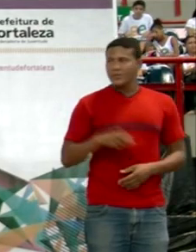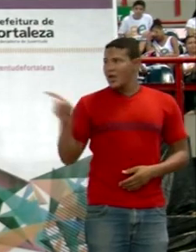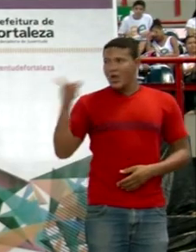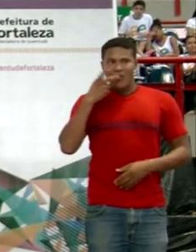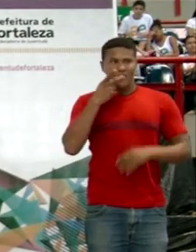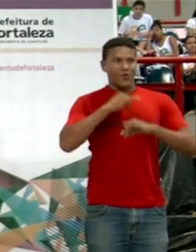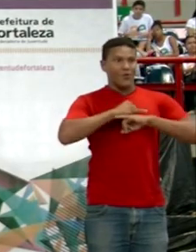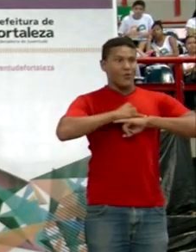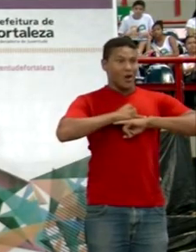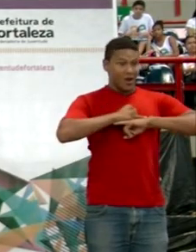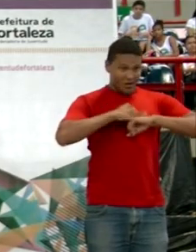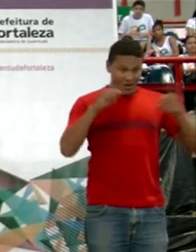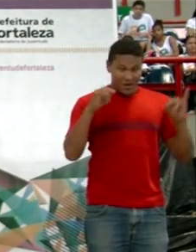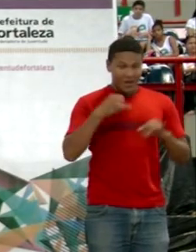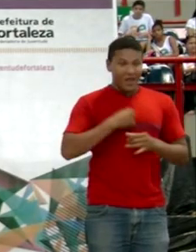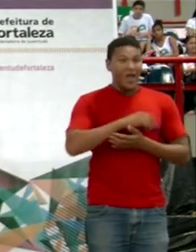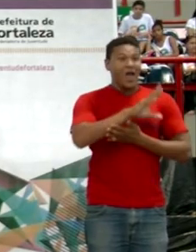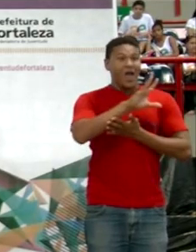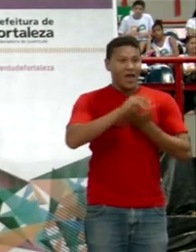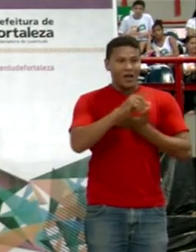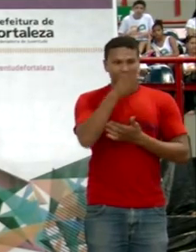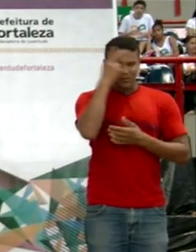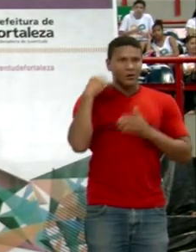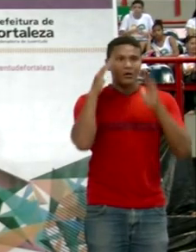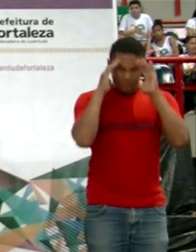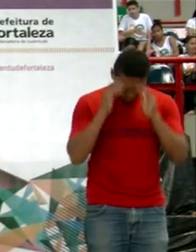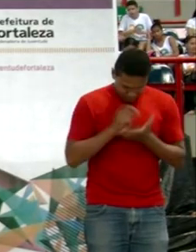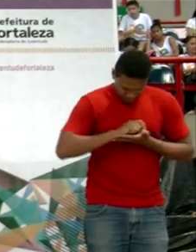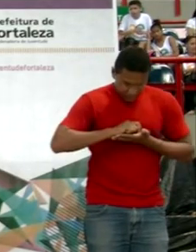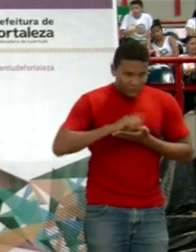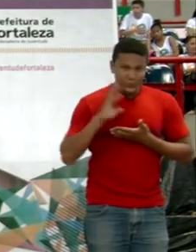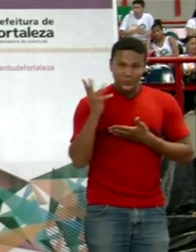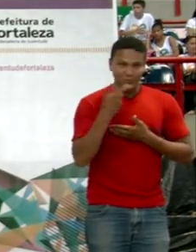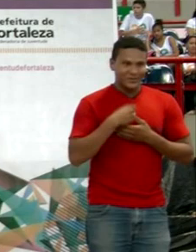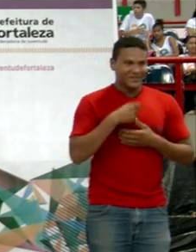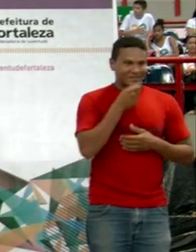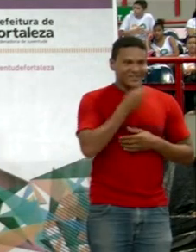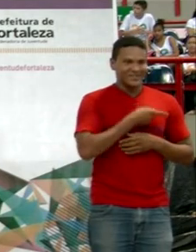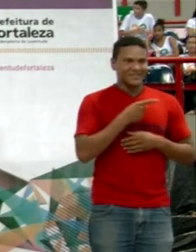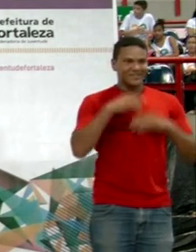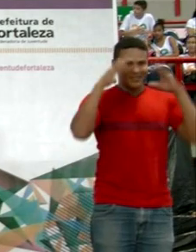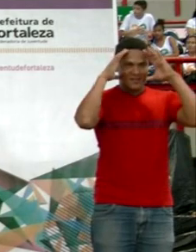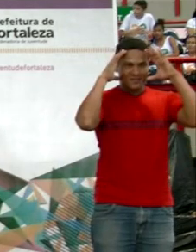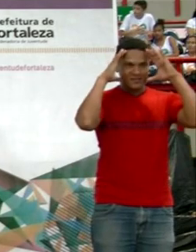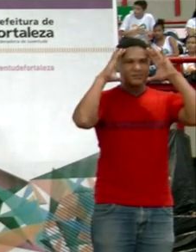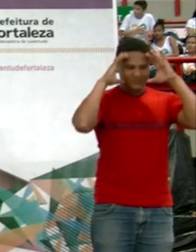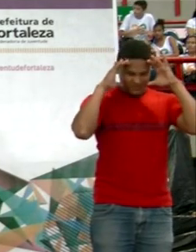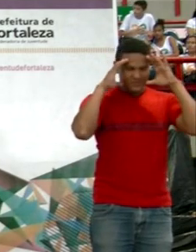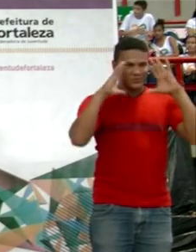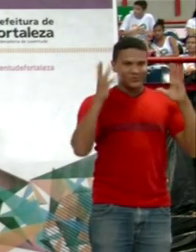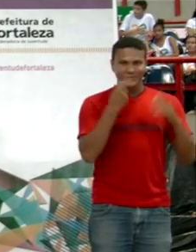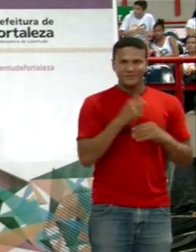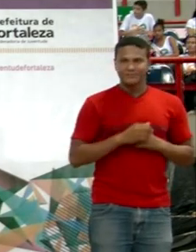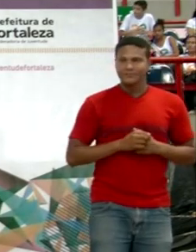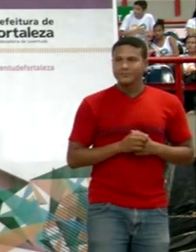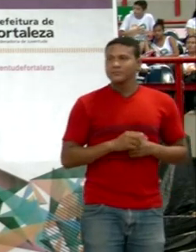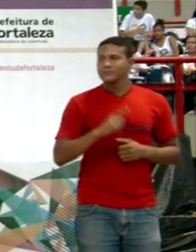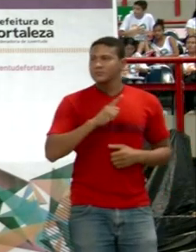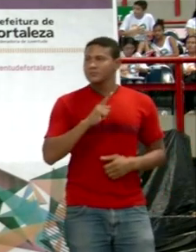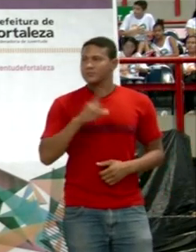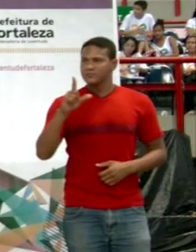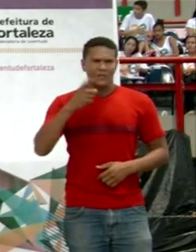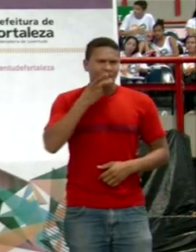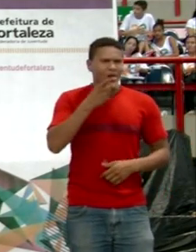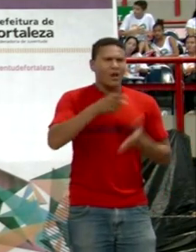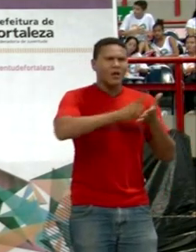tá? Para você não sair anotando tudo, né? Sempre que for feita correção de solo, a gente falou mais cedo que alguém tinha perguntado